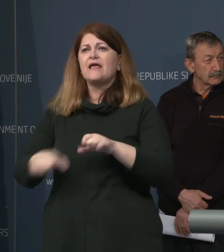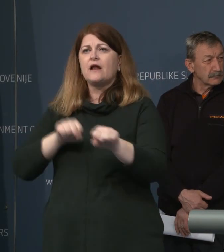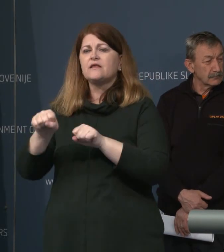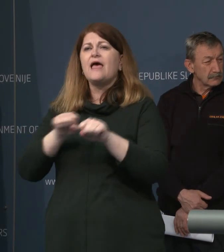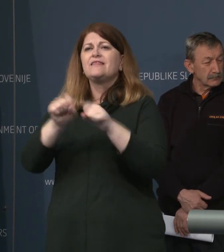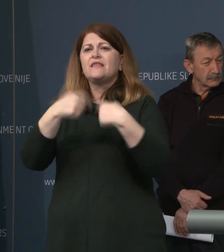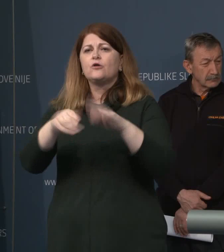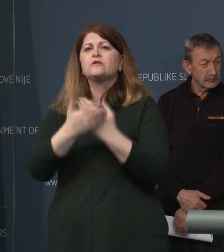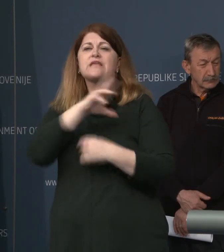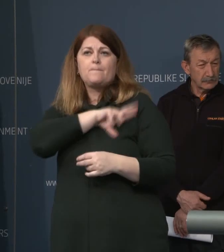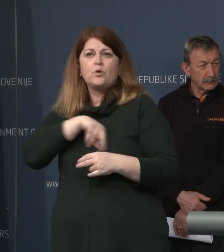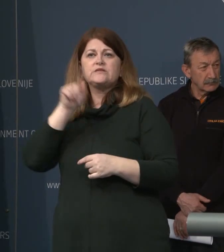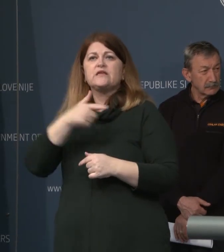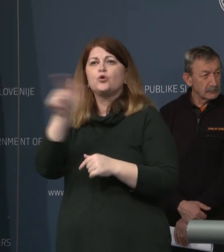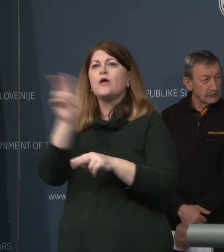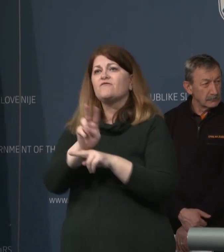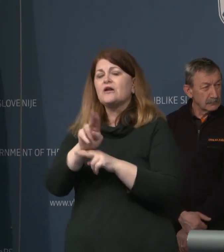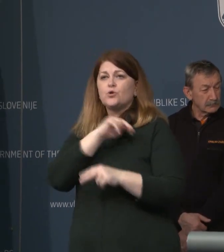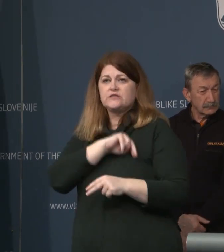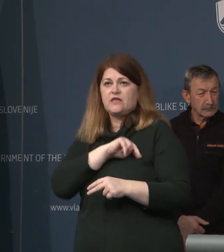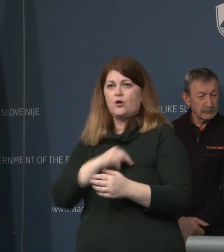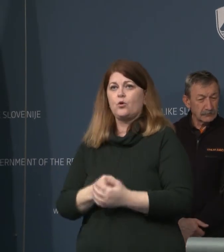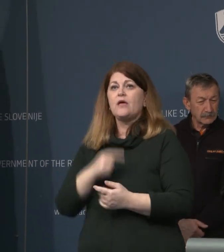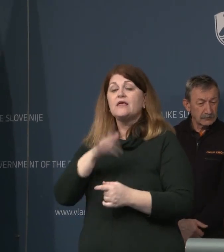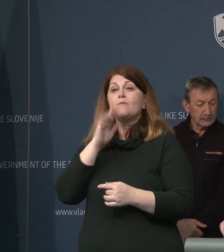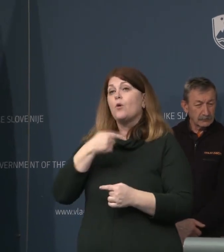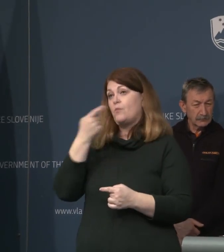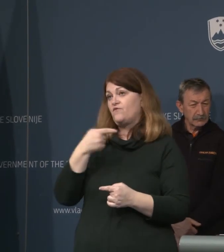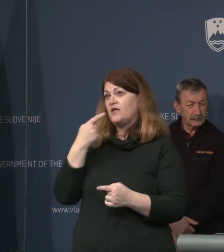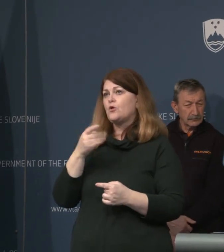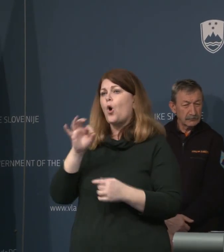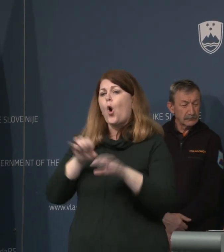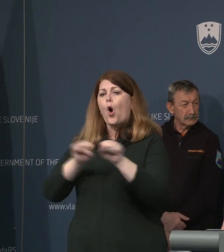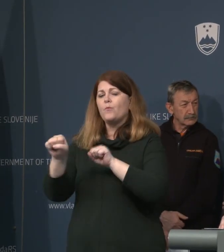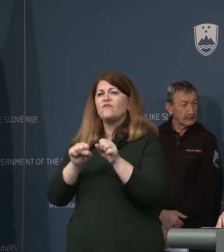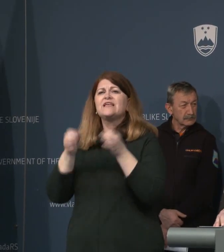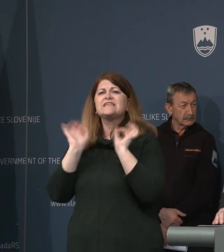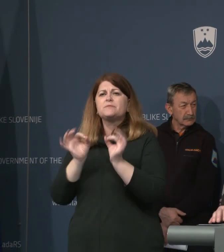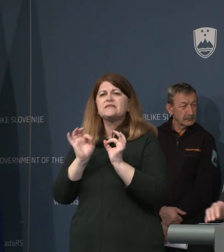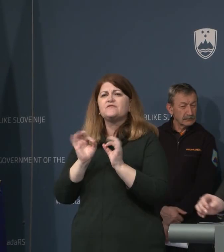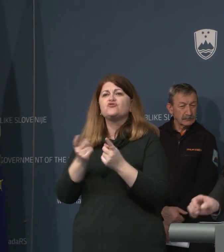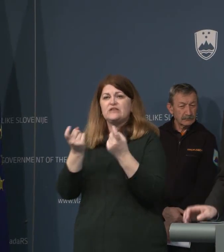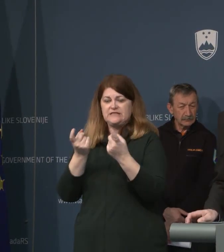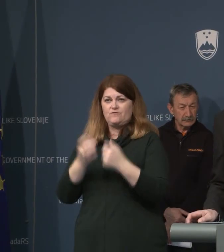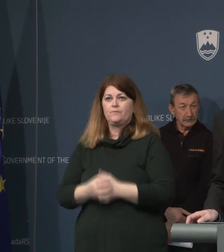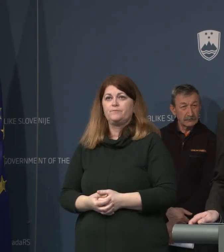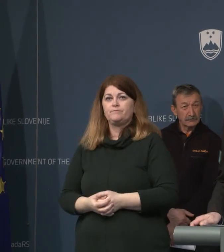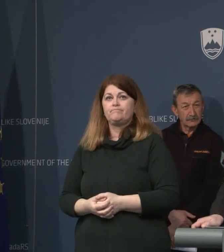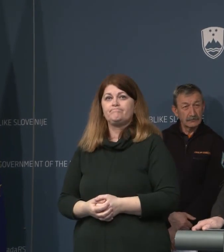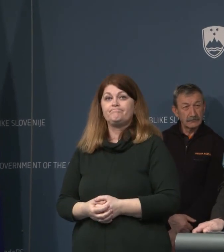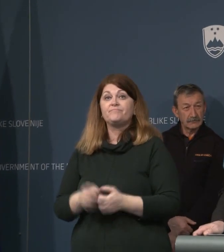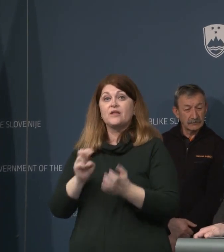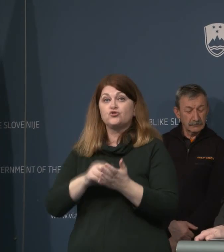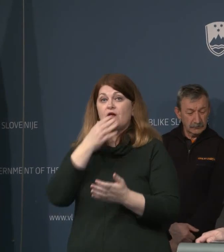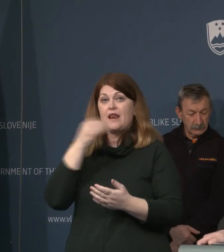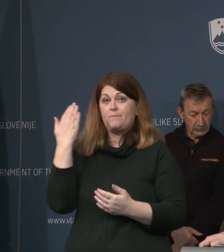direktor direktorata za policijo in druge varnostne naloge, ki bo spregovoril o obvladovanju specifičnih izzivov. Izvolite.